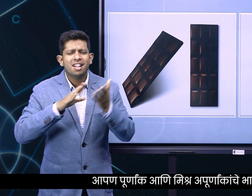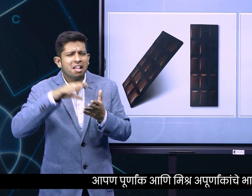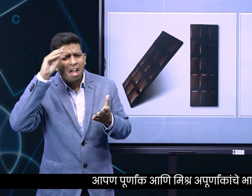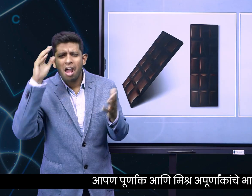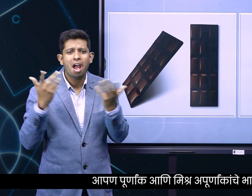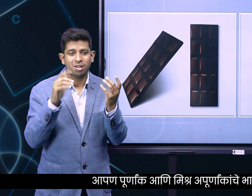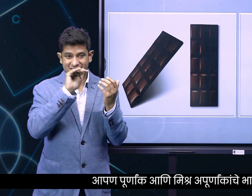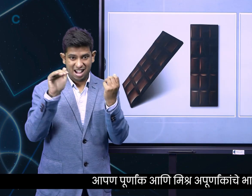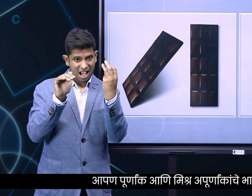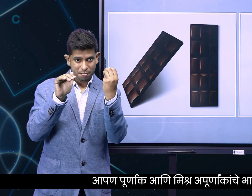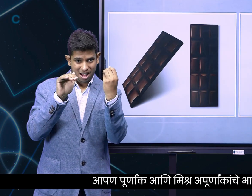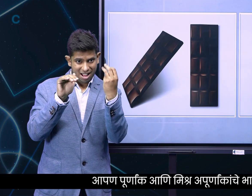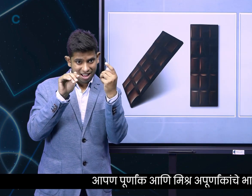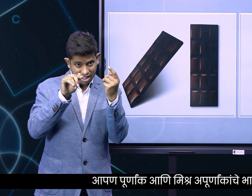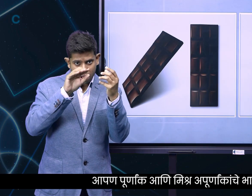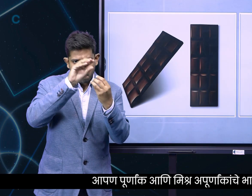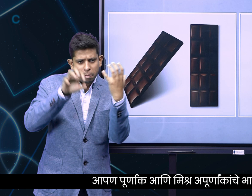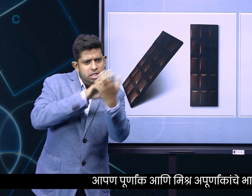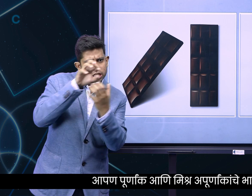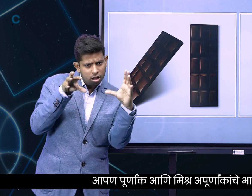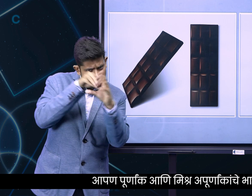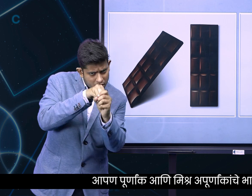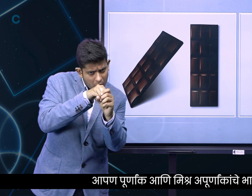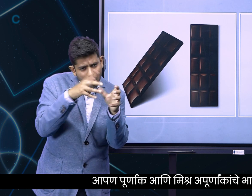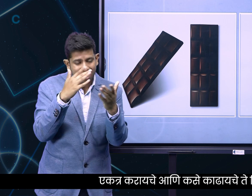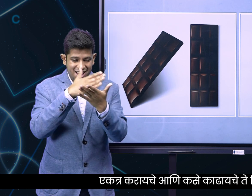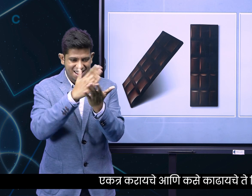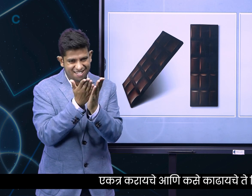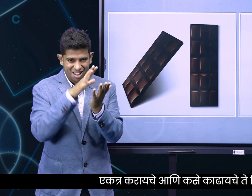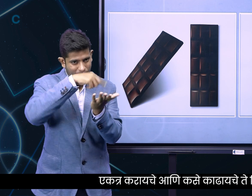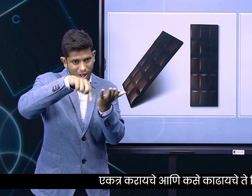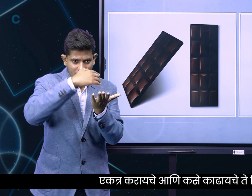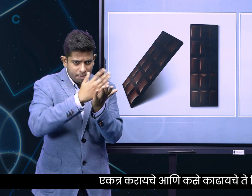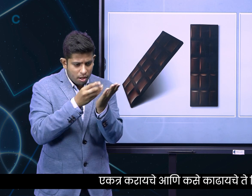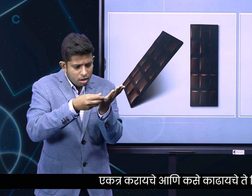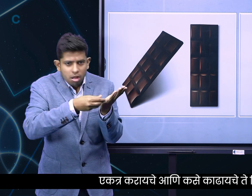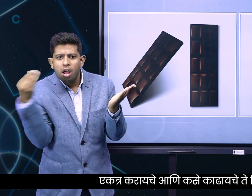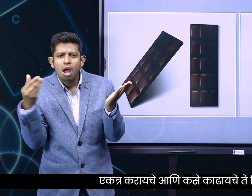आपण पूर्णांक आणि मिश्र अपूर्णांकांचे भाग कसे एकत्र करायचे आणि कसे काढायचे ते शिकू.